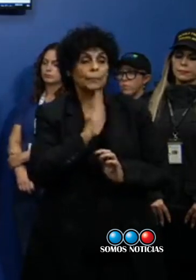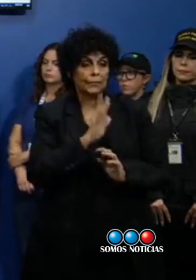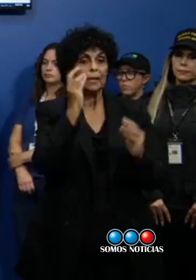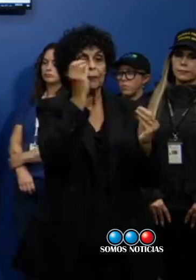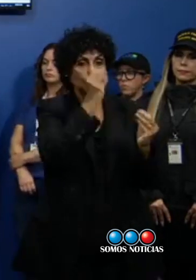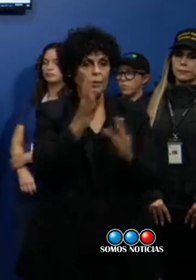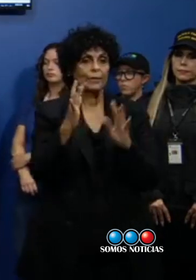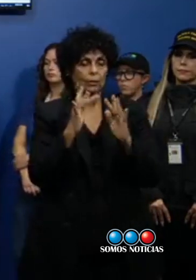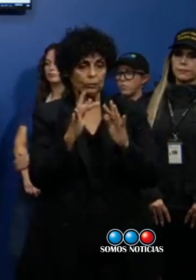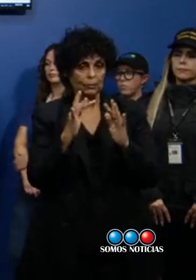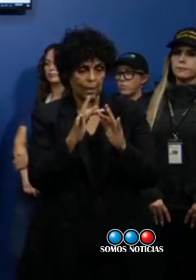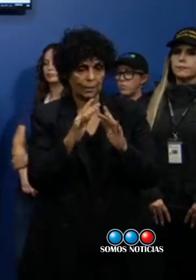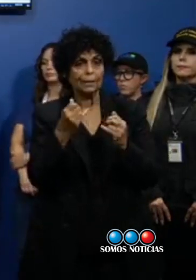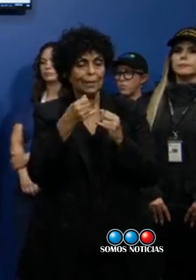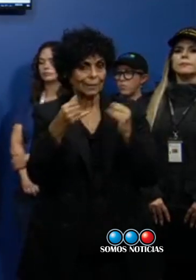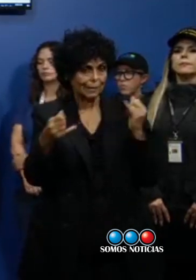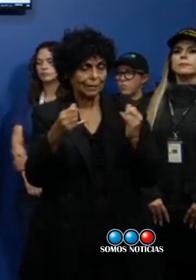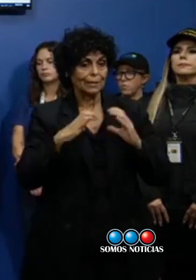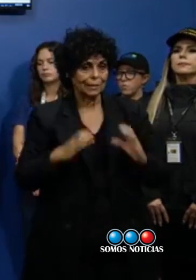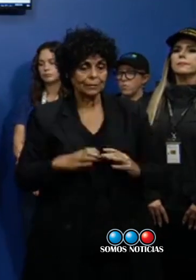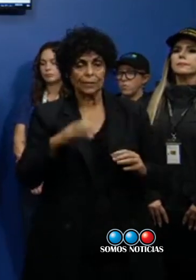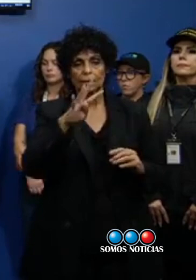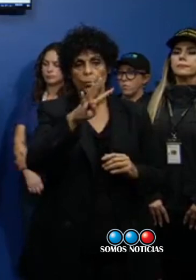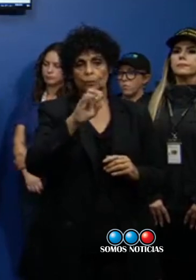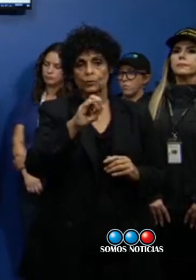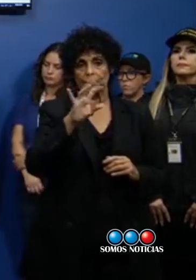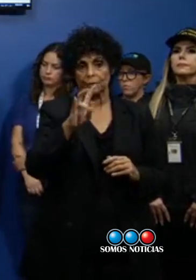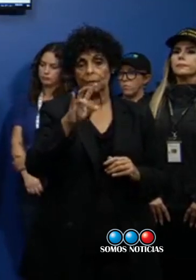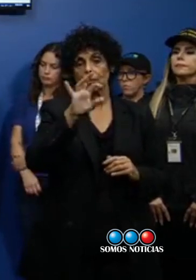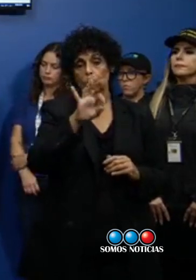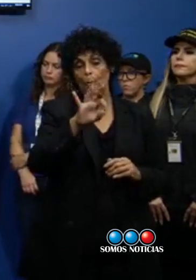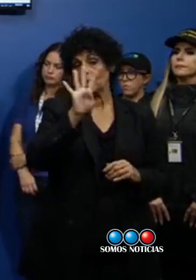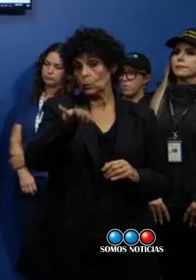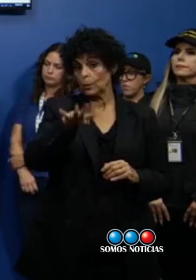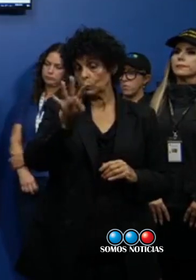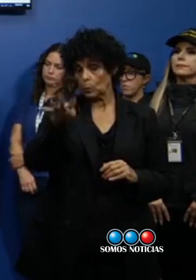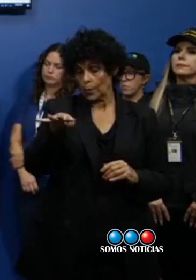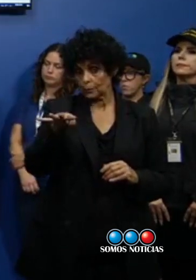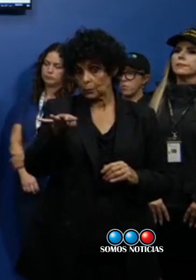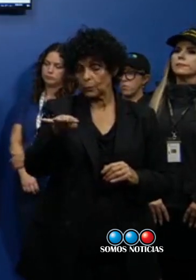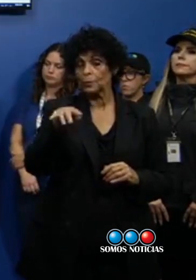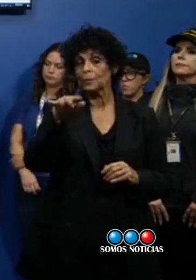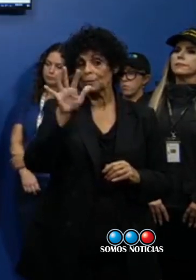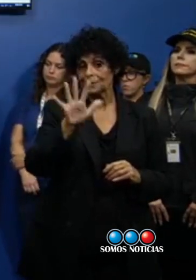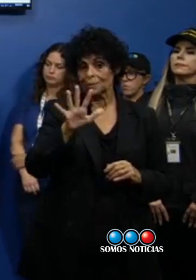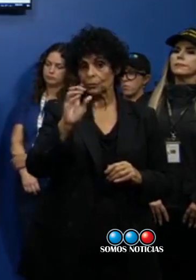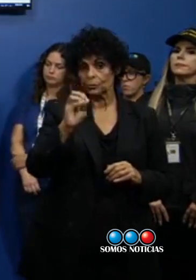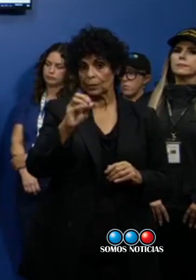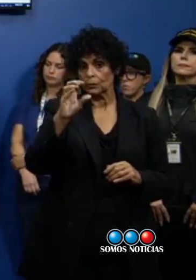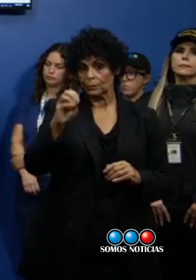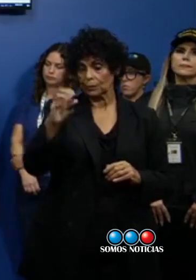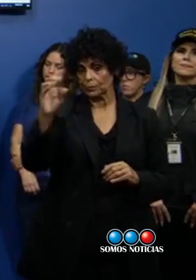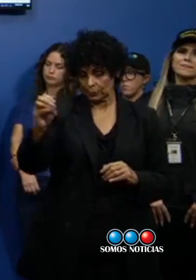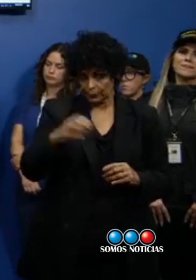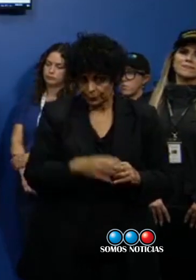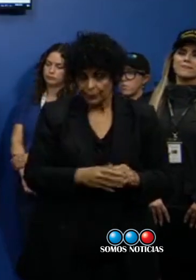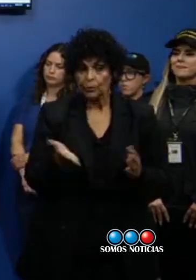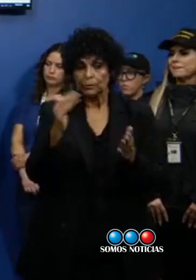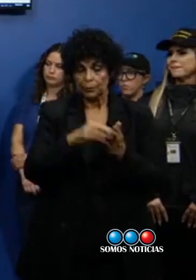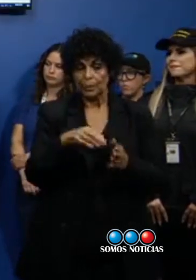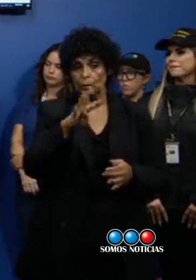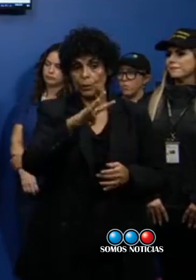siguientes contactos Llamando a la línea al cliente al 407 944 5000